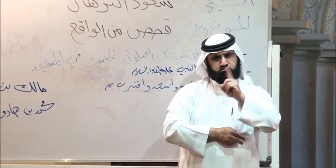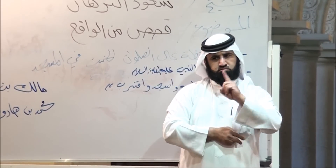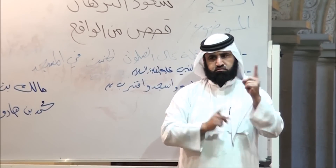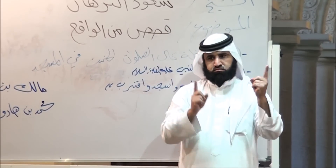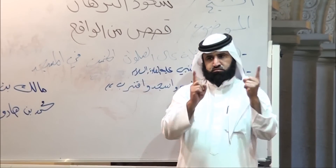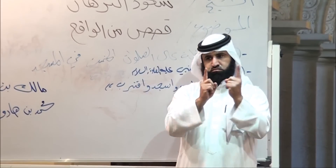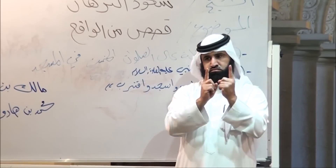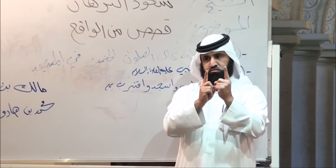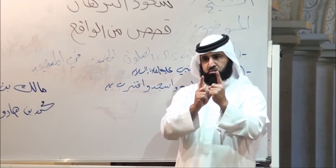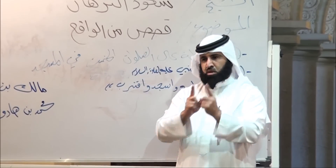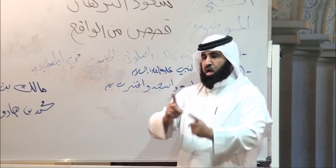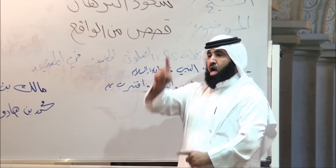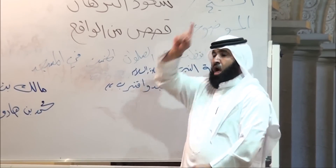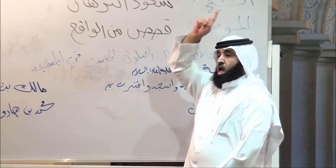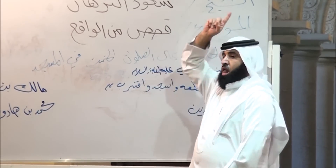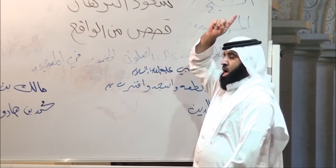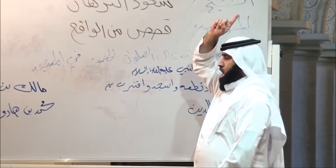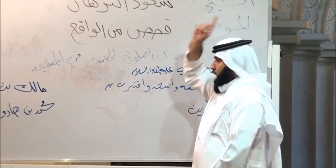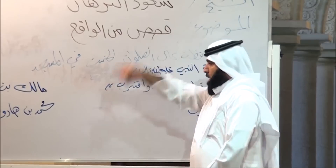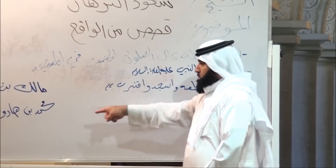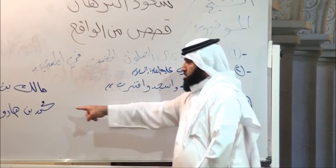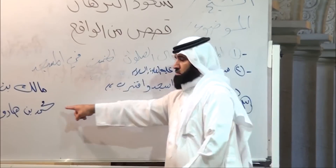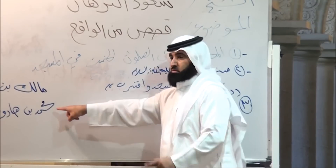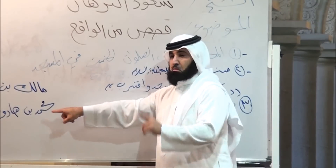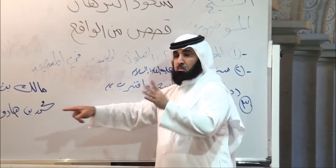ثم يؤمر بمحمد بن هارون